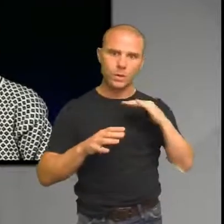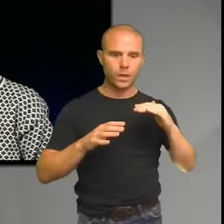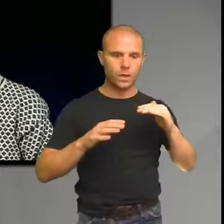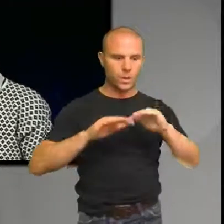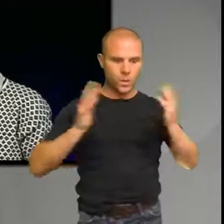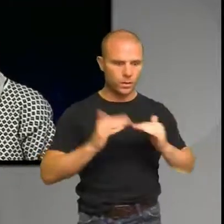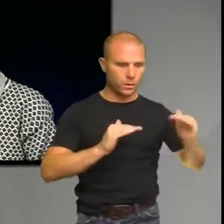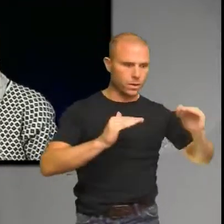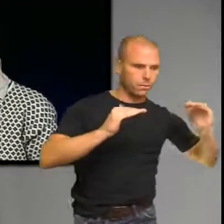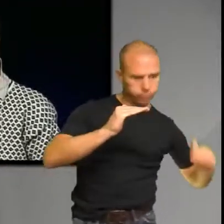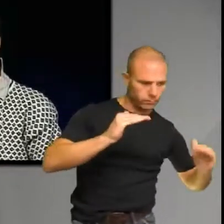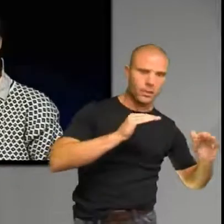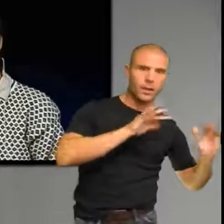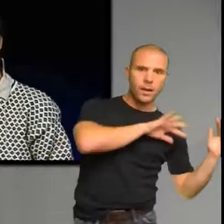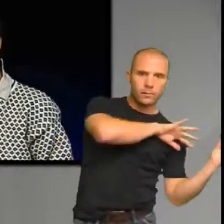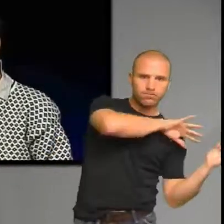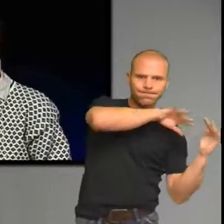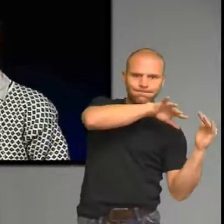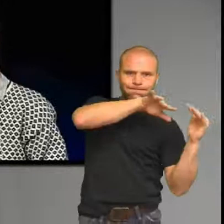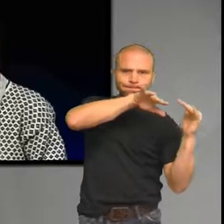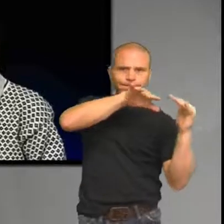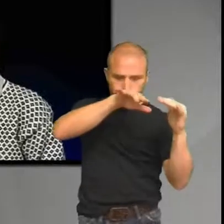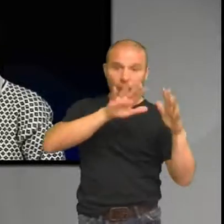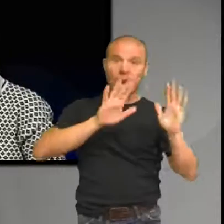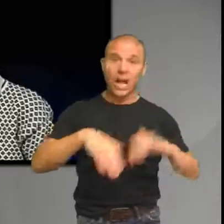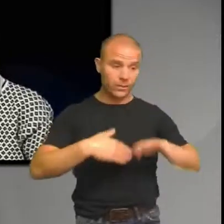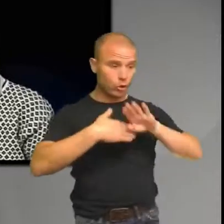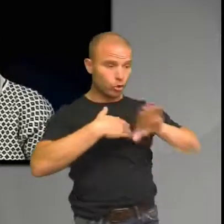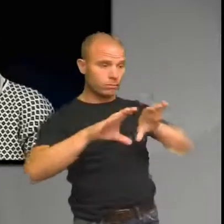2 meter, så att tsunamivallarna inte vid dessa platser inte klarar sitt syfte.